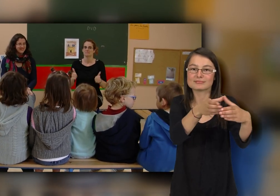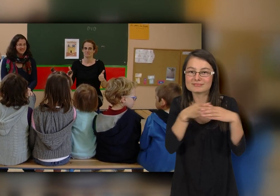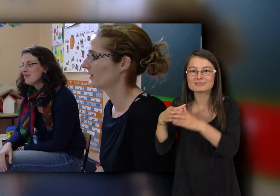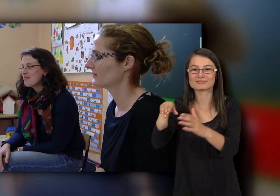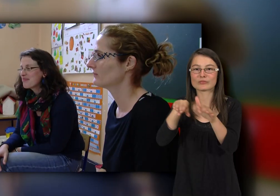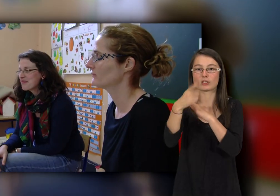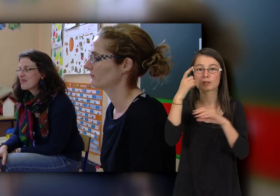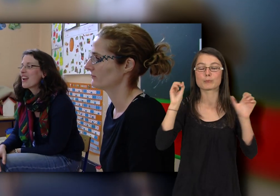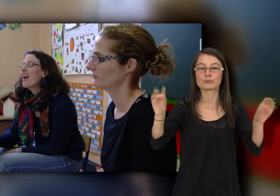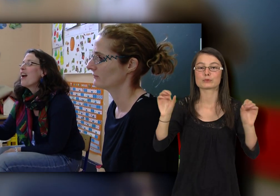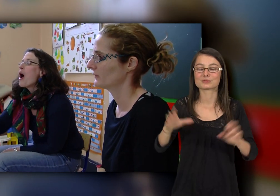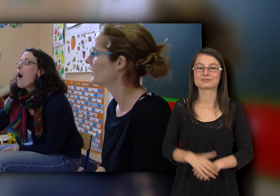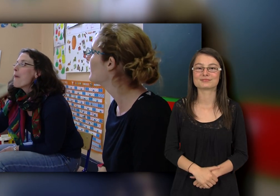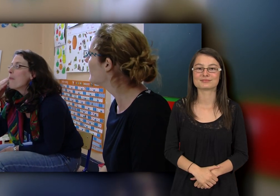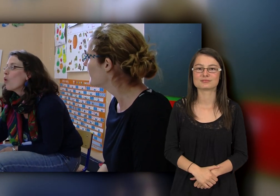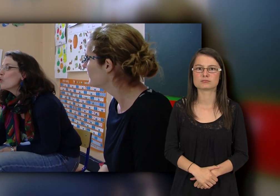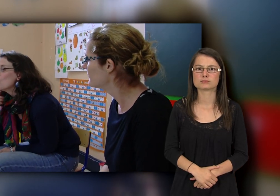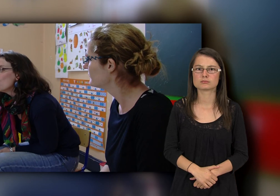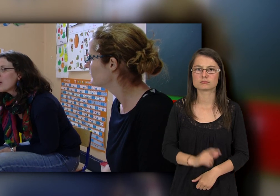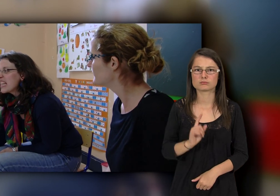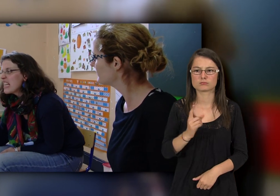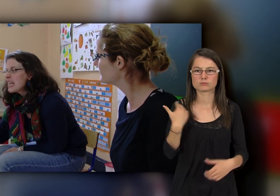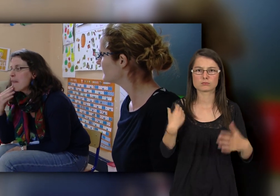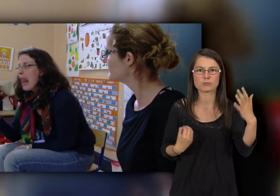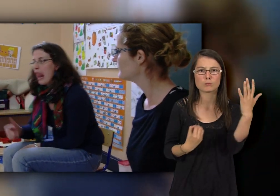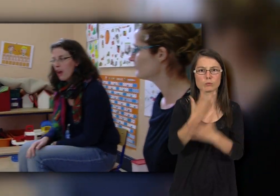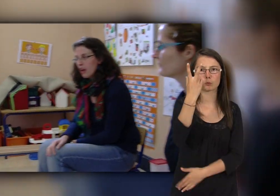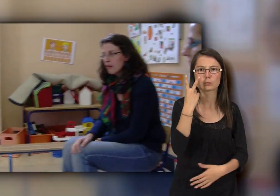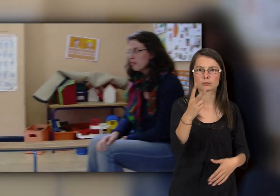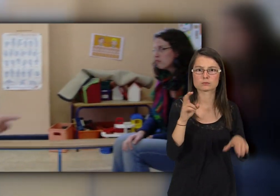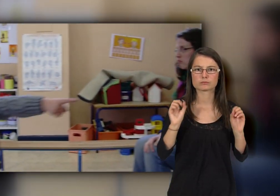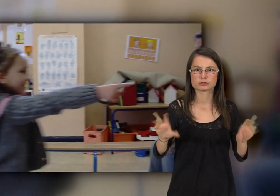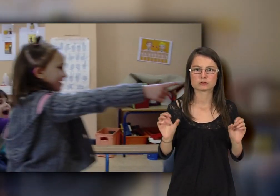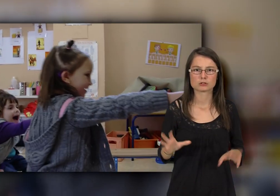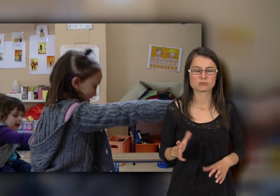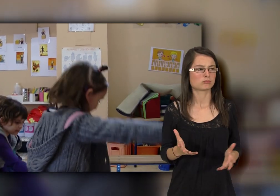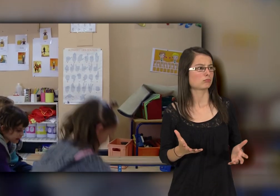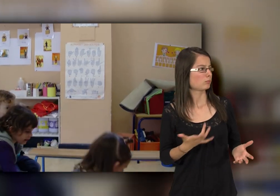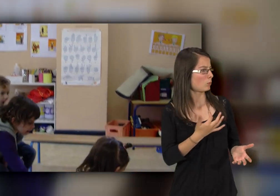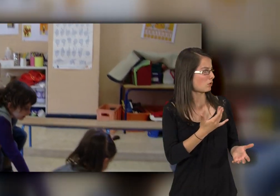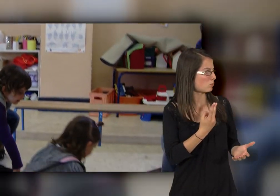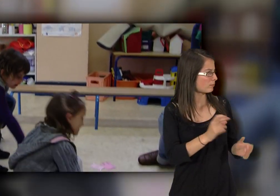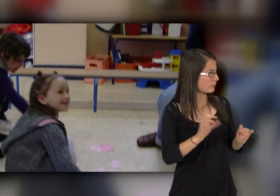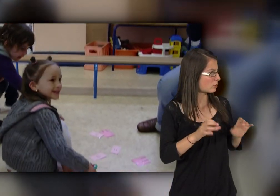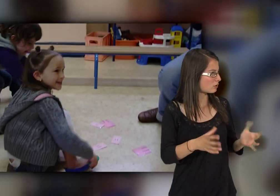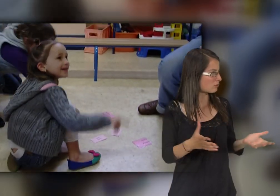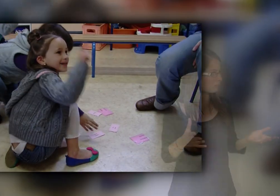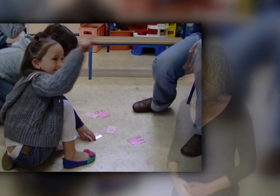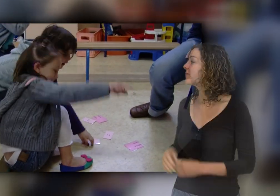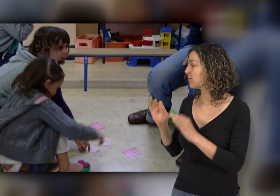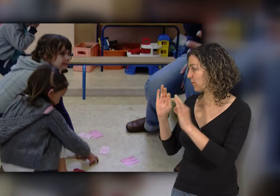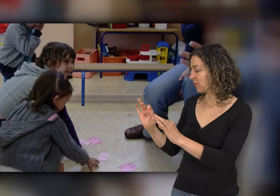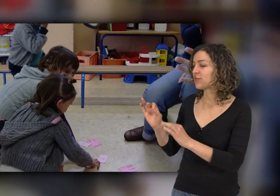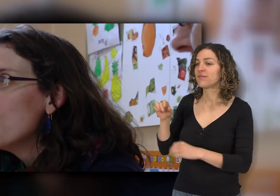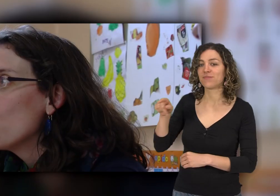Voici justement un cours entre sourds et malentendants. Mais pourquoi est-ce qu'il y a deux profs? Pourquoi faire? C'est un cours entre sourds